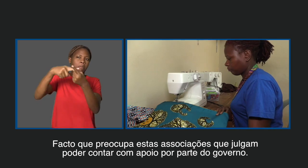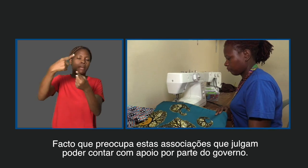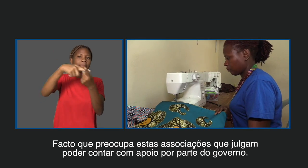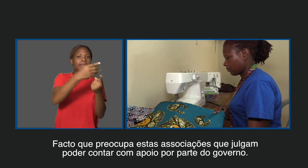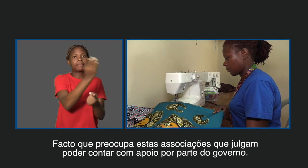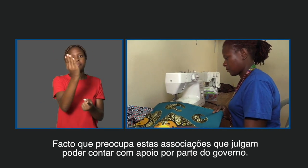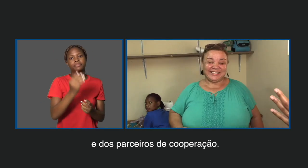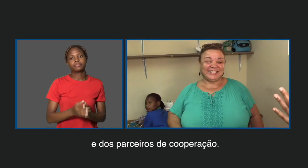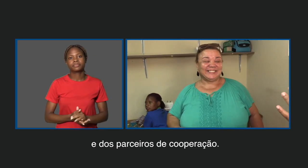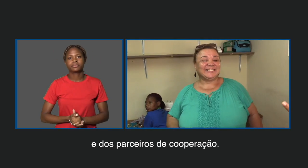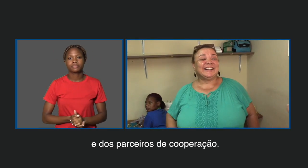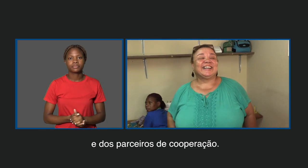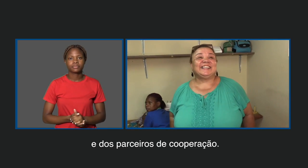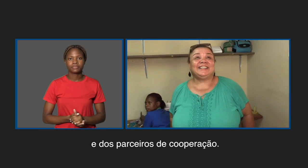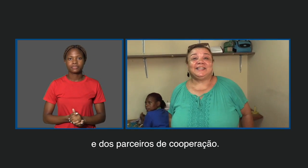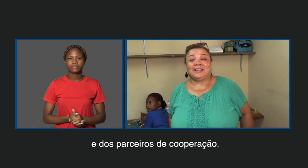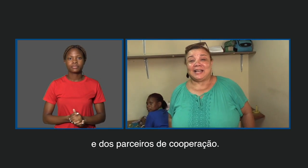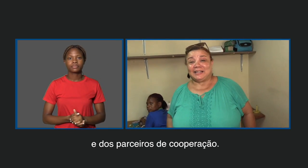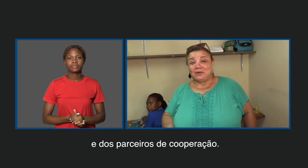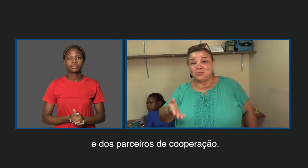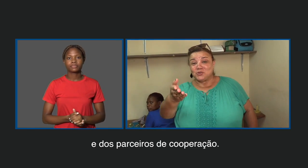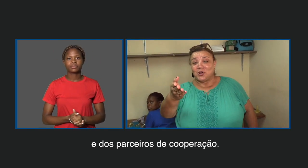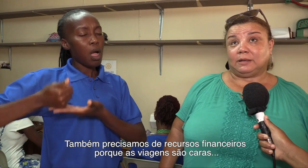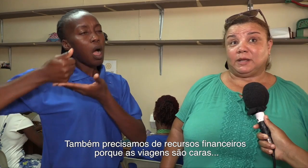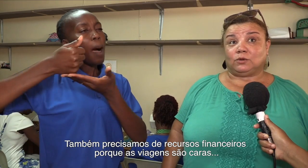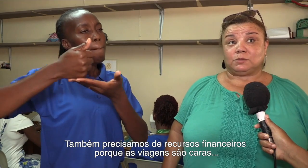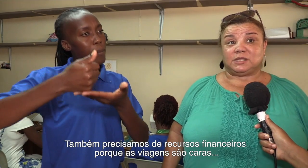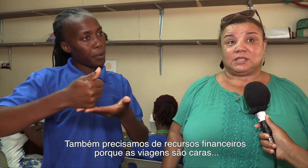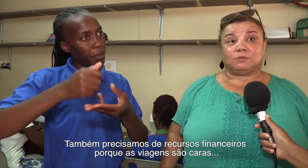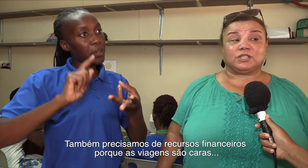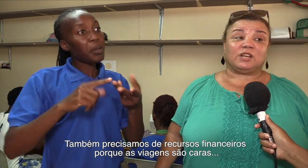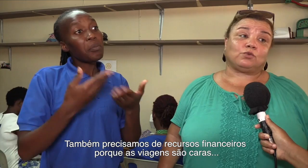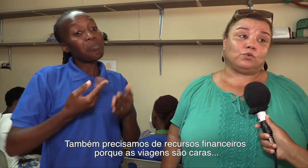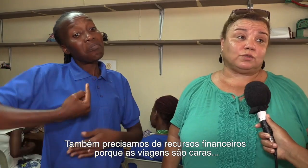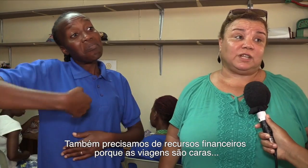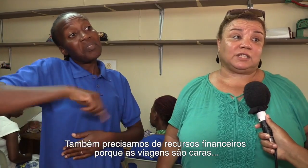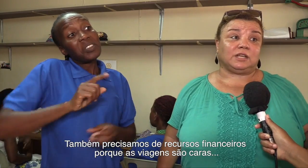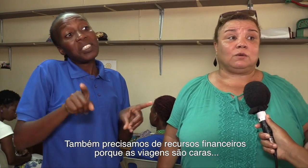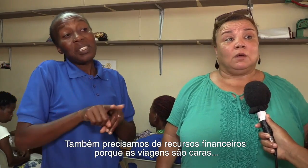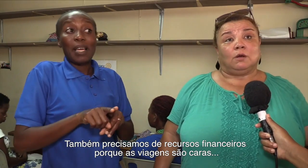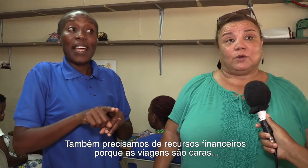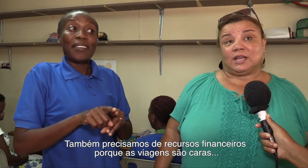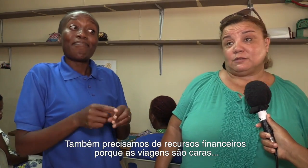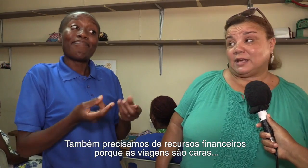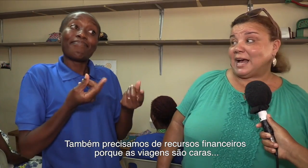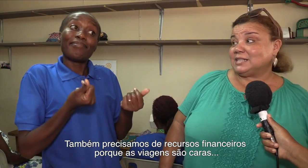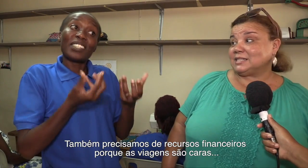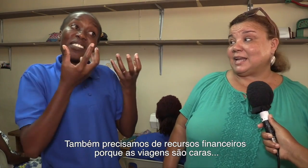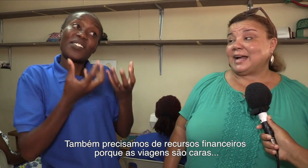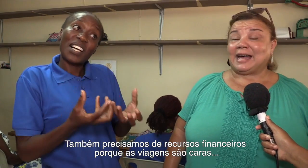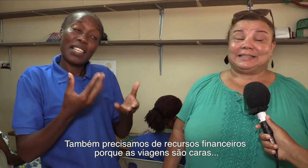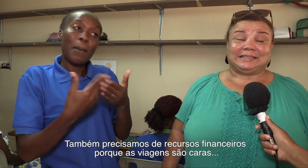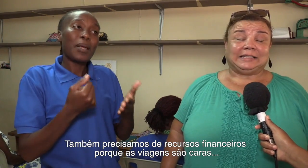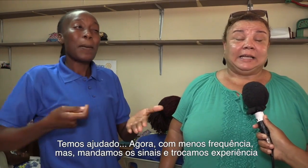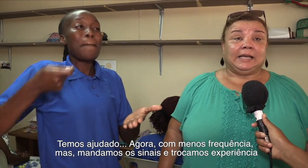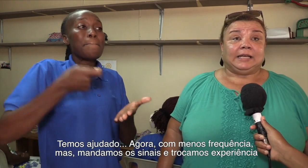com o apoio do governo e dos parceiros de cooperação. Também nós precisamos de recurso financeiro, porque as viagens